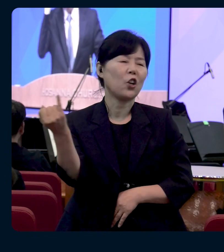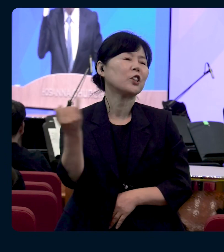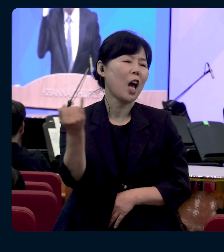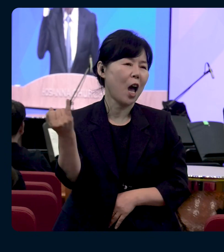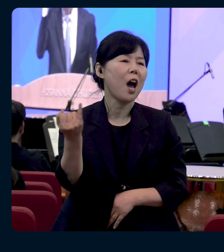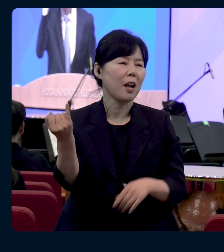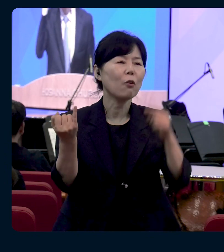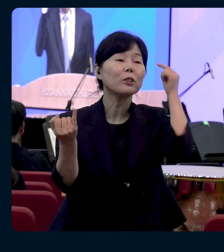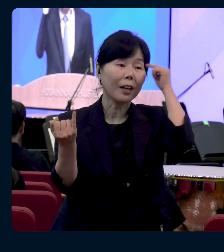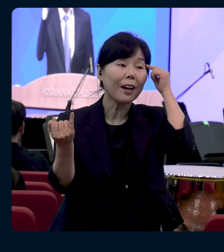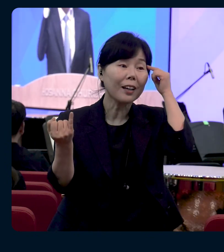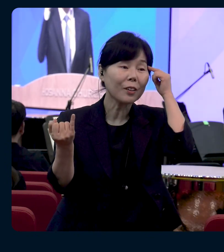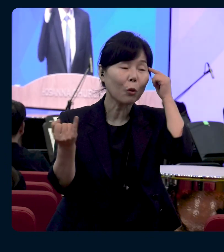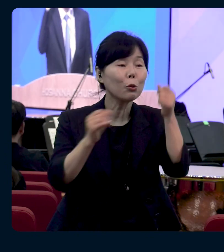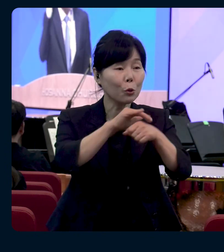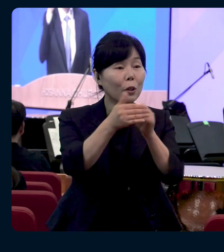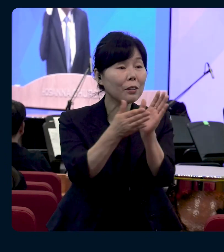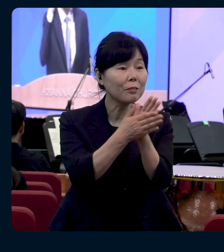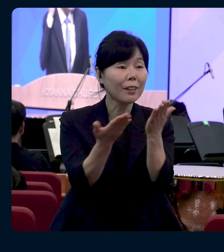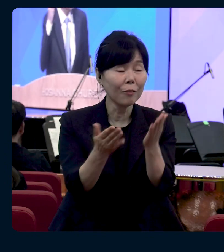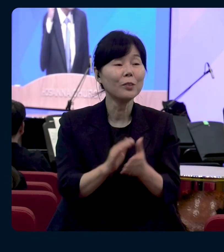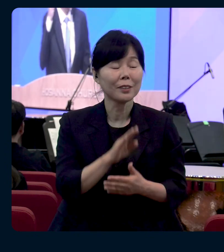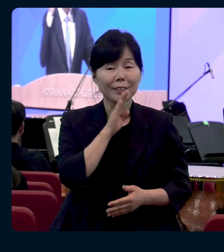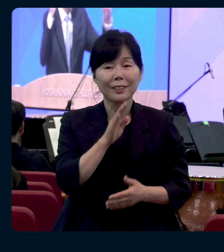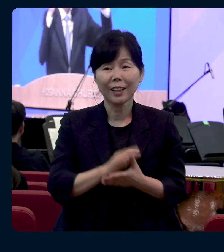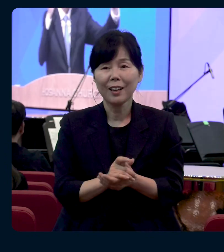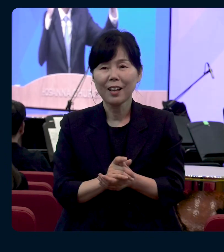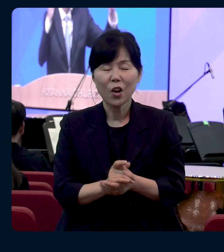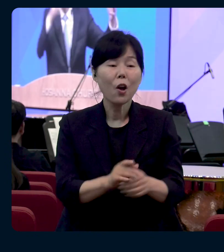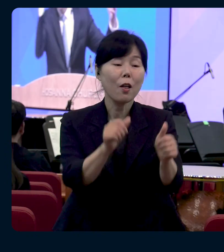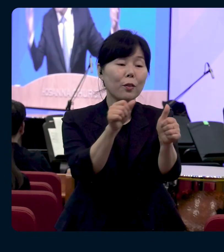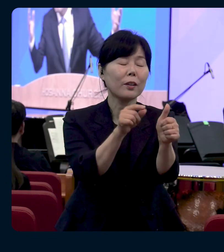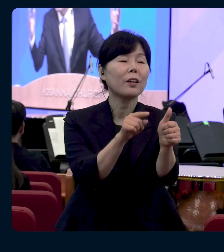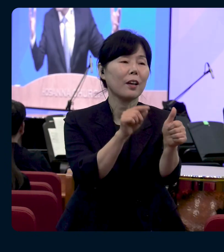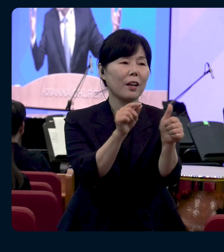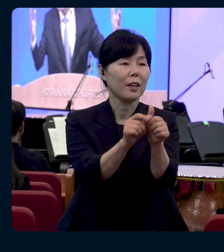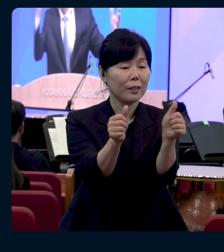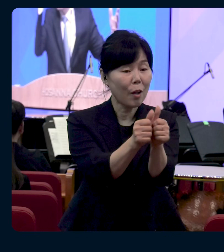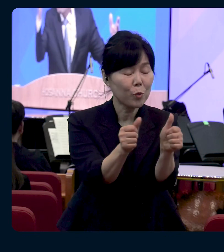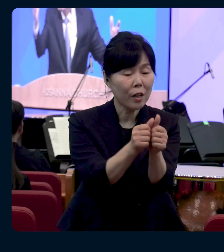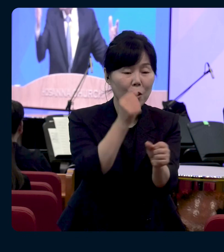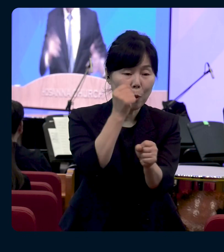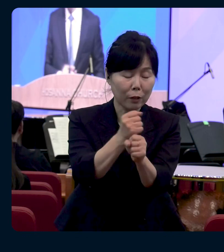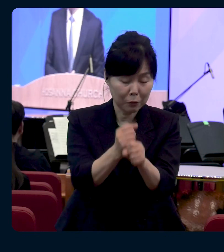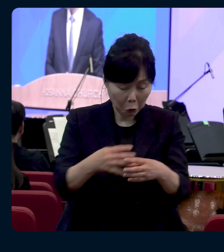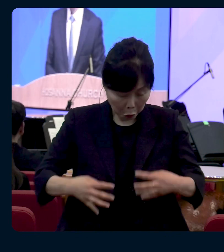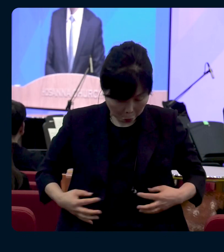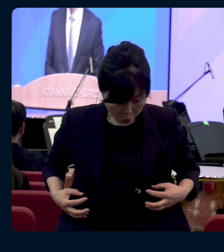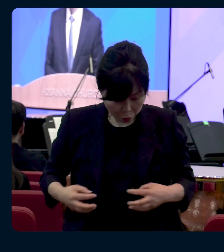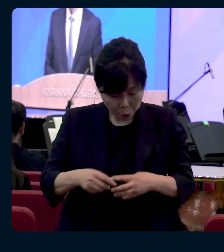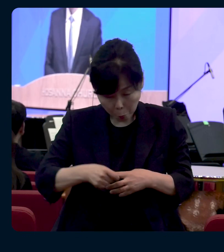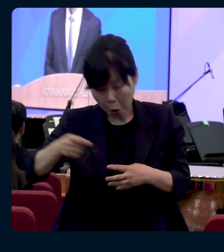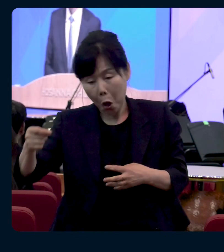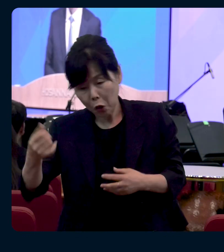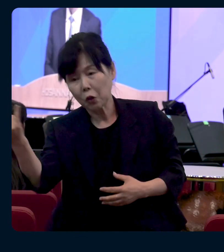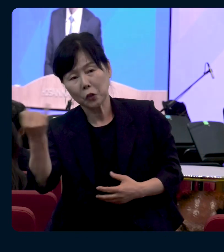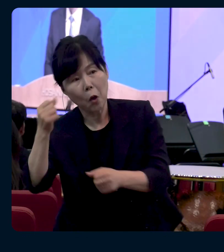이렇게 알고 있어요. 돕는 배필은 여자를 말하는 거다. 남자에게서 여자가 만들어질 때 돕는 배필 지으려